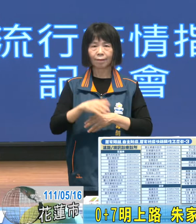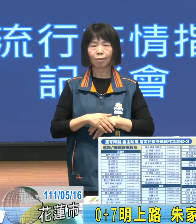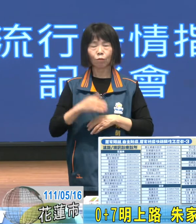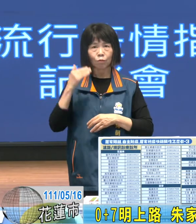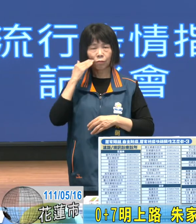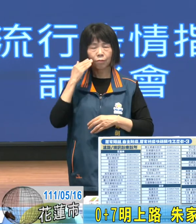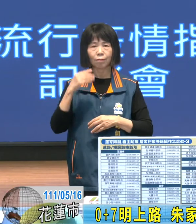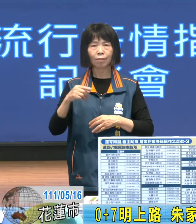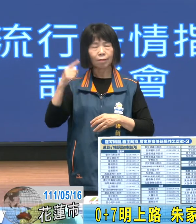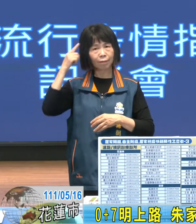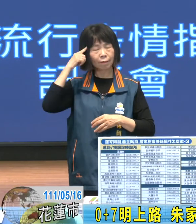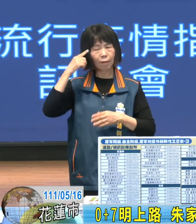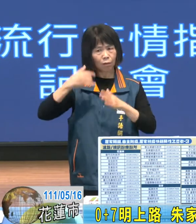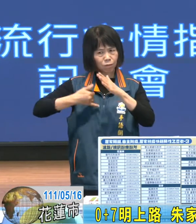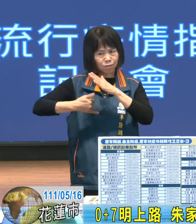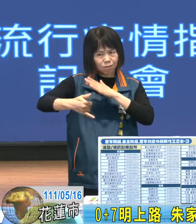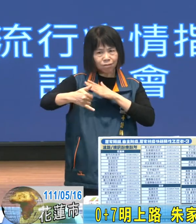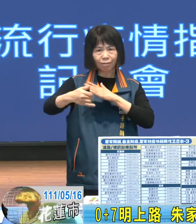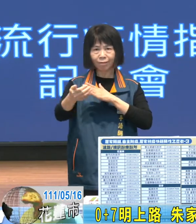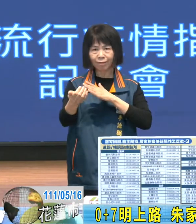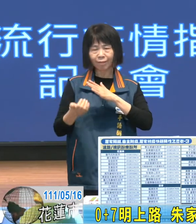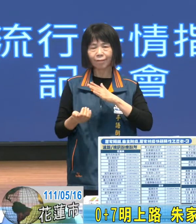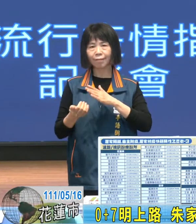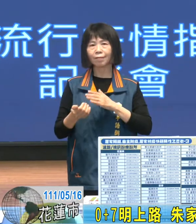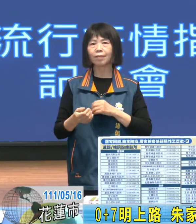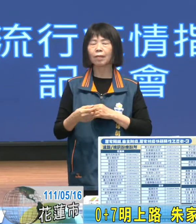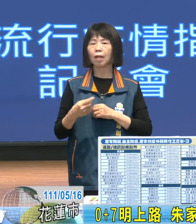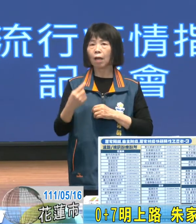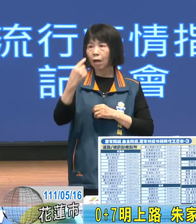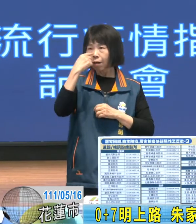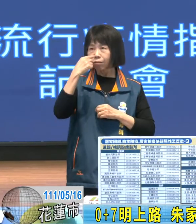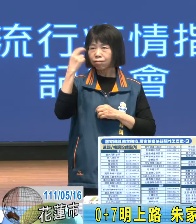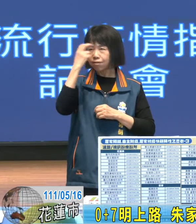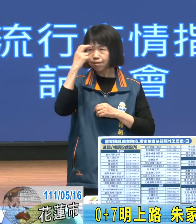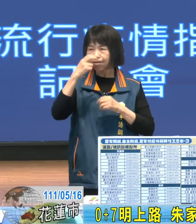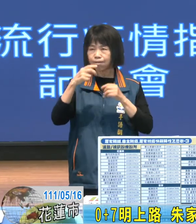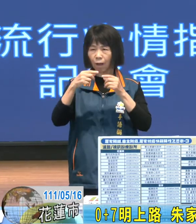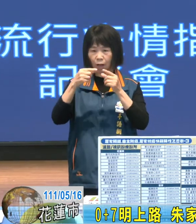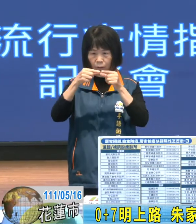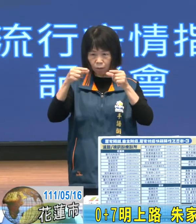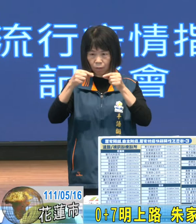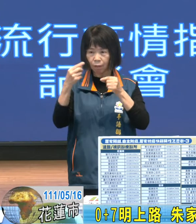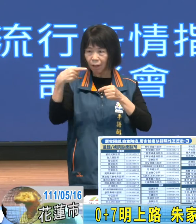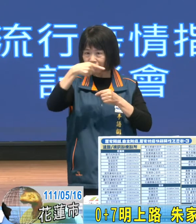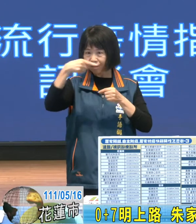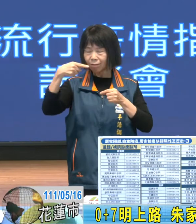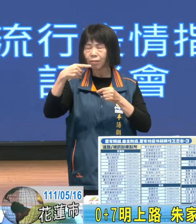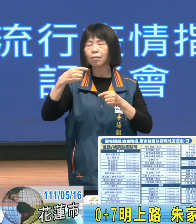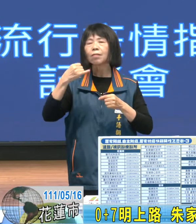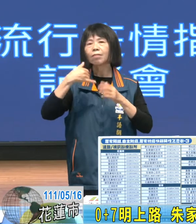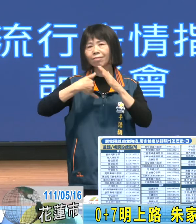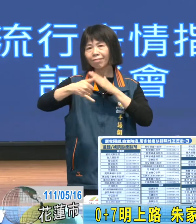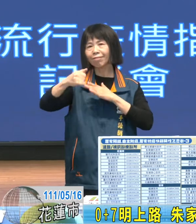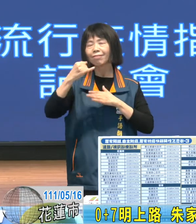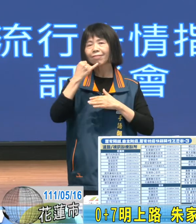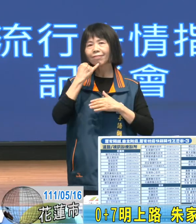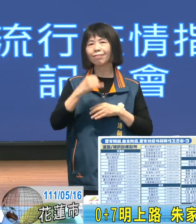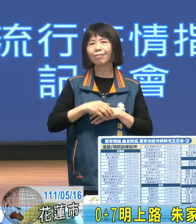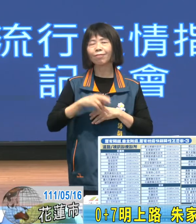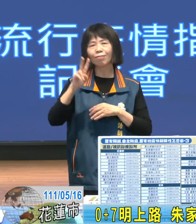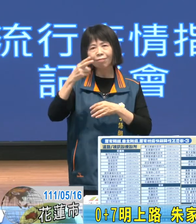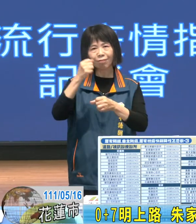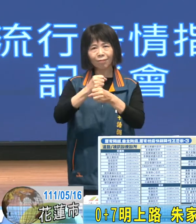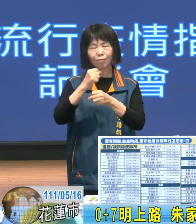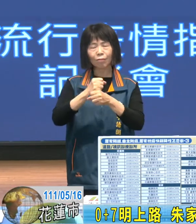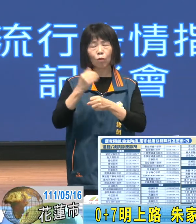如果你要在出门前去做快筛阴性才能够出门，那或者去上班，那如果你没有做快